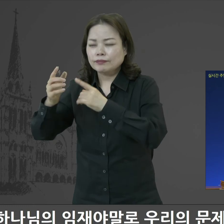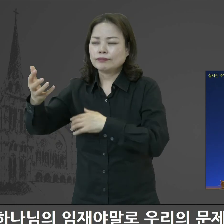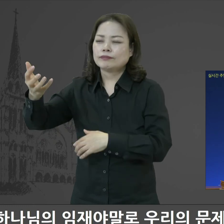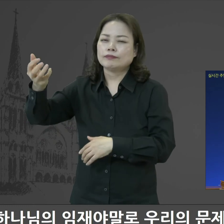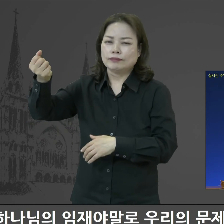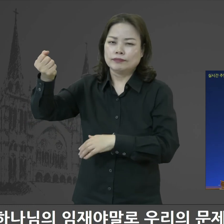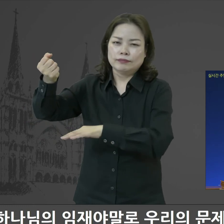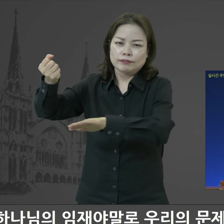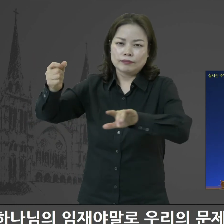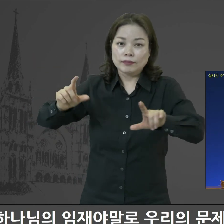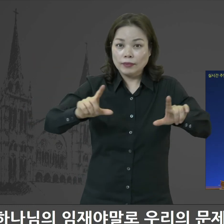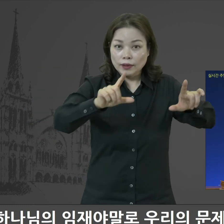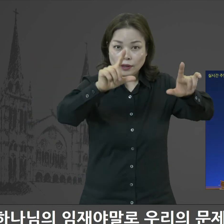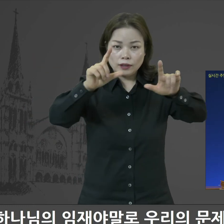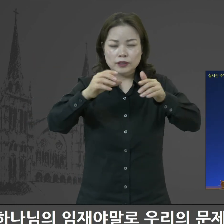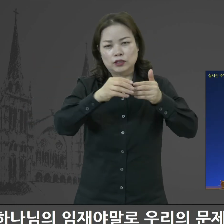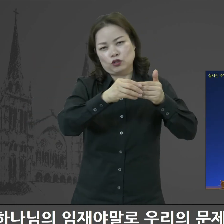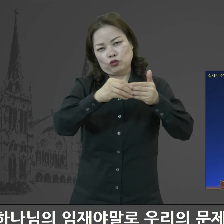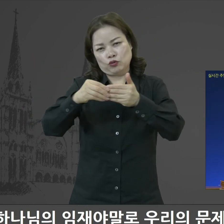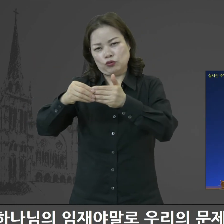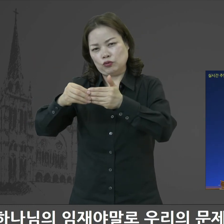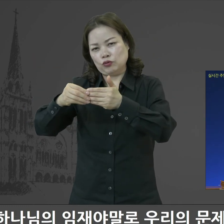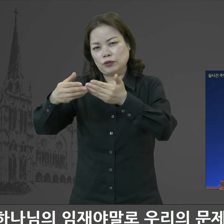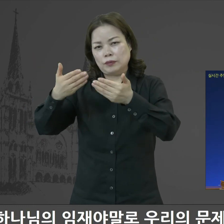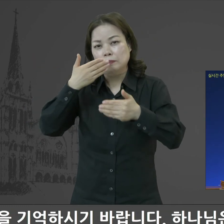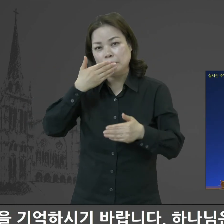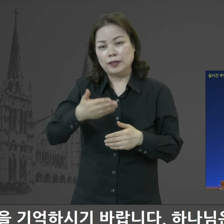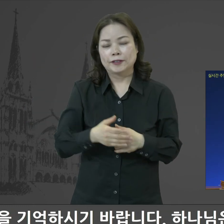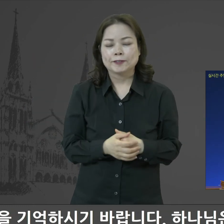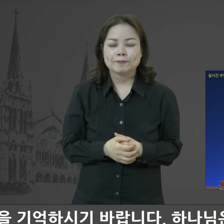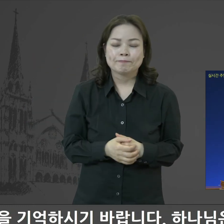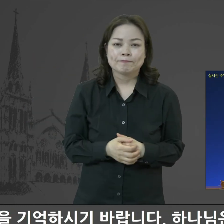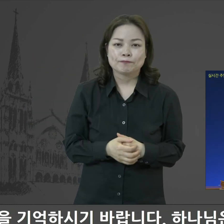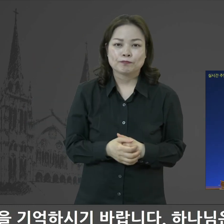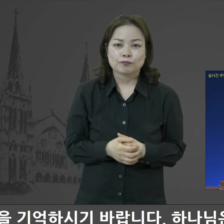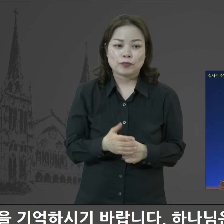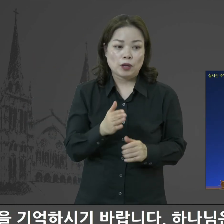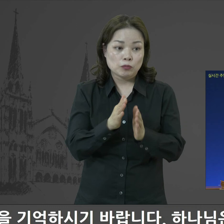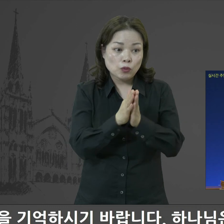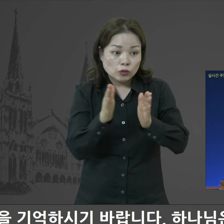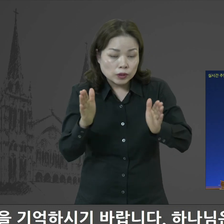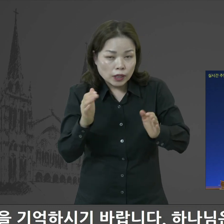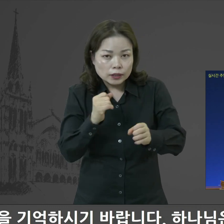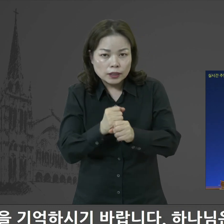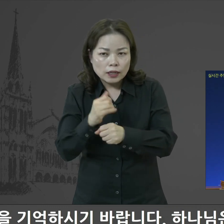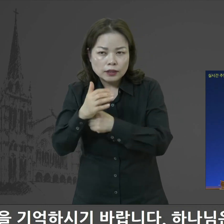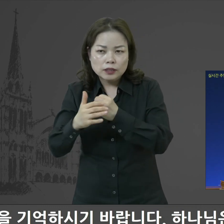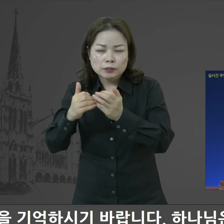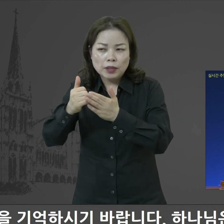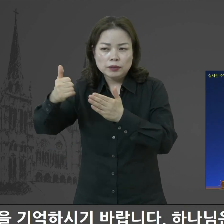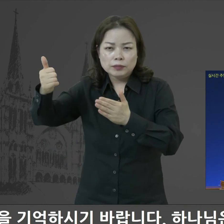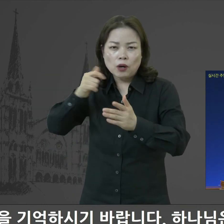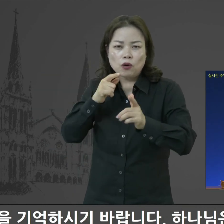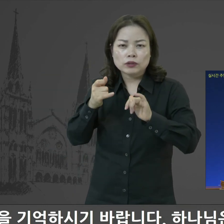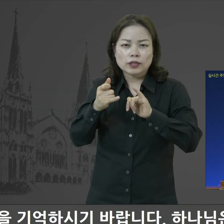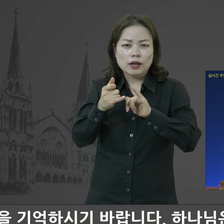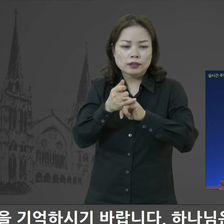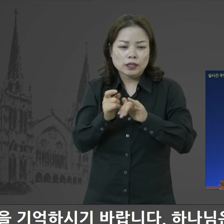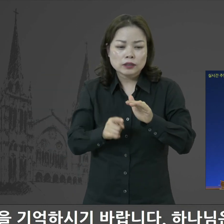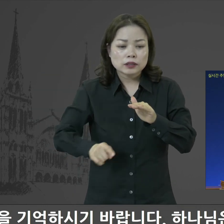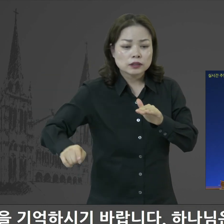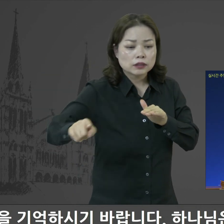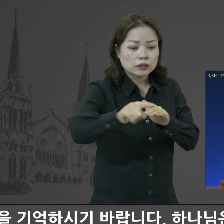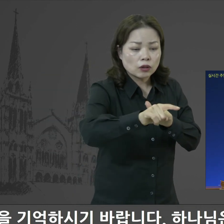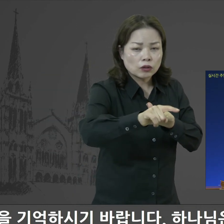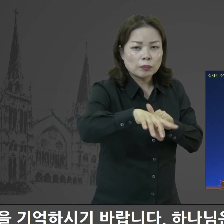말씀으로 우리의 삶을 인도해 가실 것입니다. 그리고 모세가 하나님의 임재를 상징하는 언약궤를 앞서